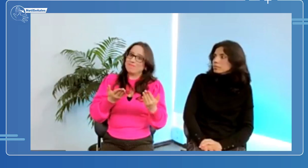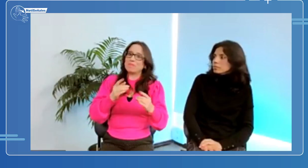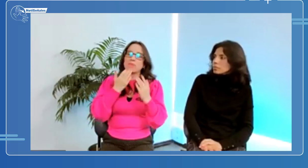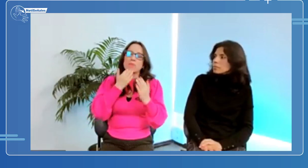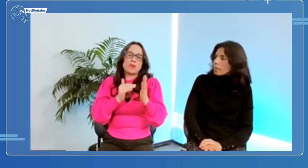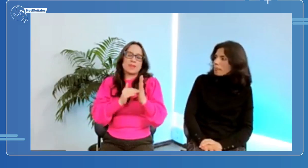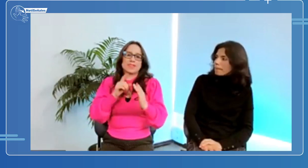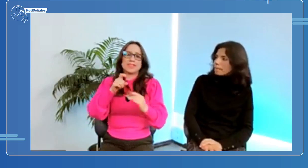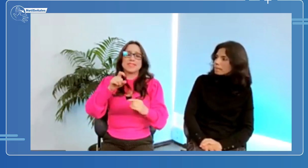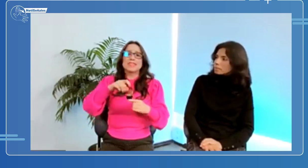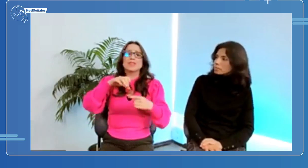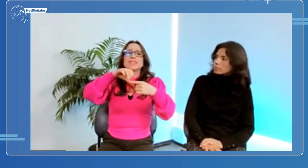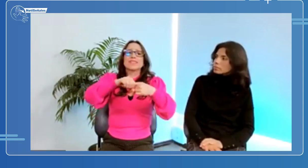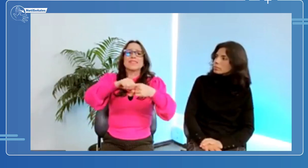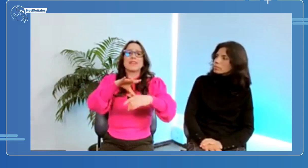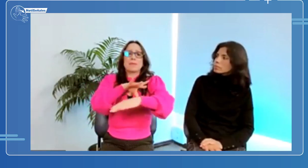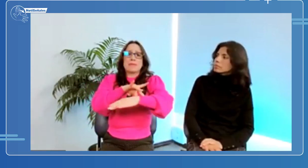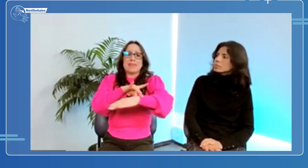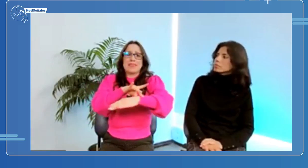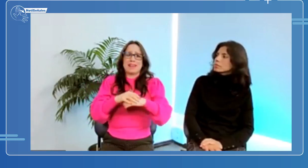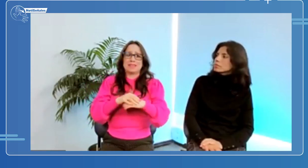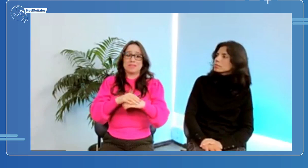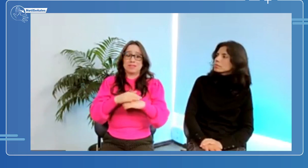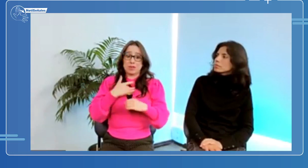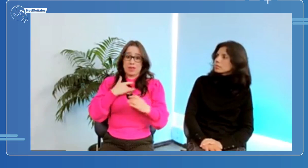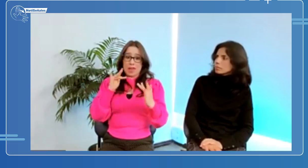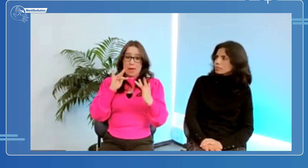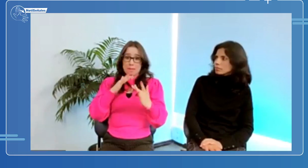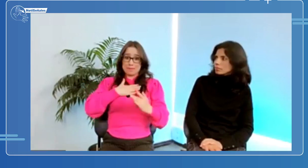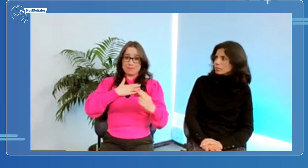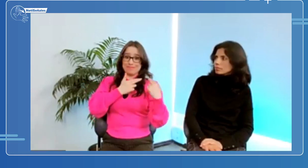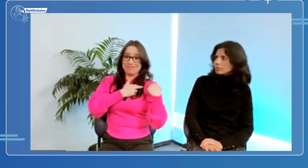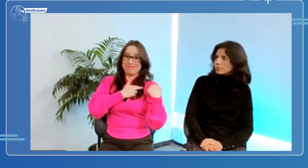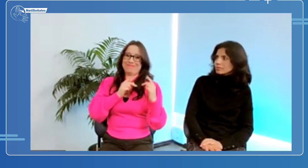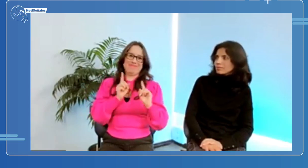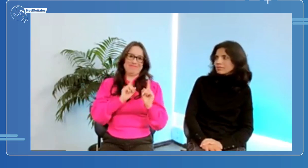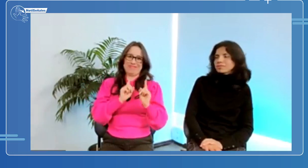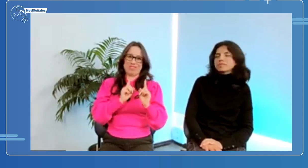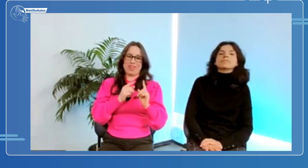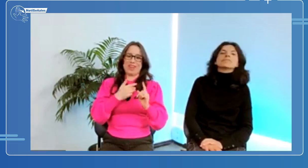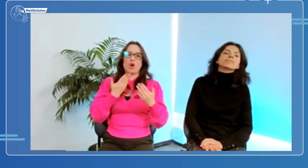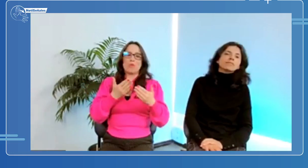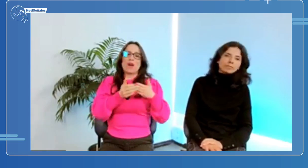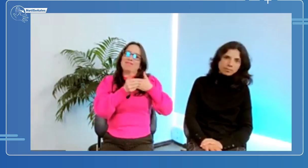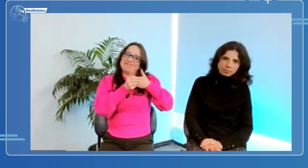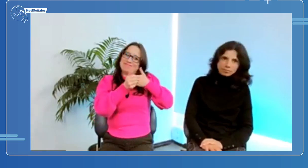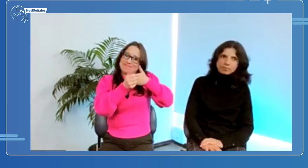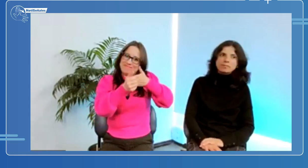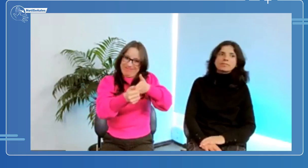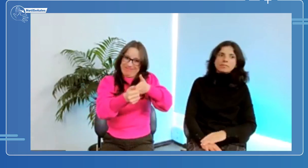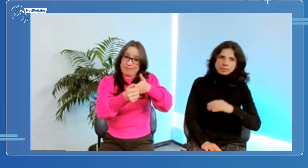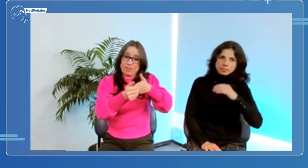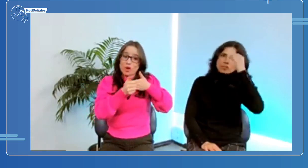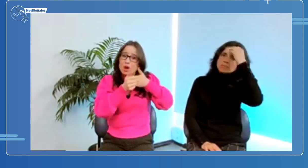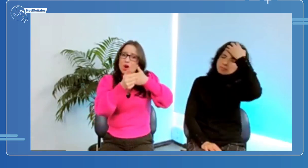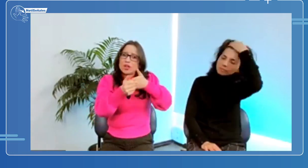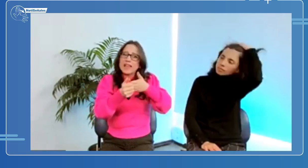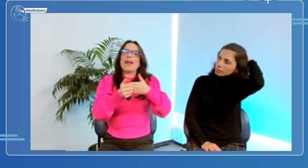de los que atendemos en nuestras oficinas, pero a veces nos solicitan citas médicas y nosotros no somos los responsables como